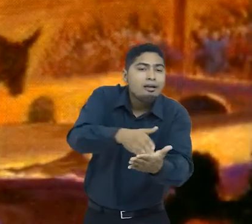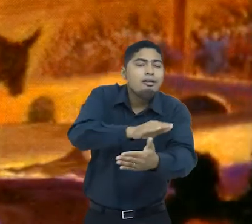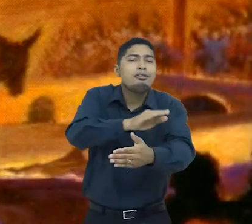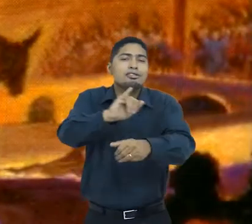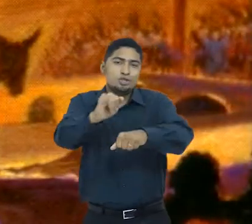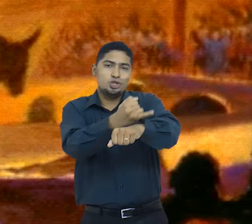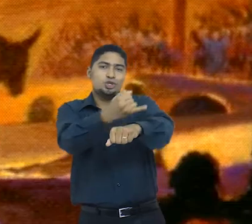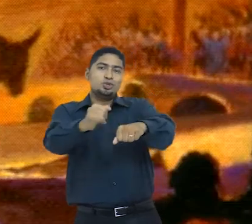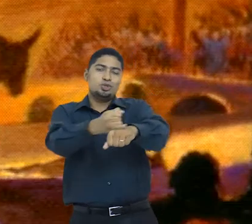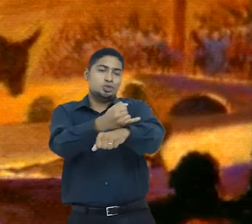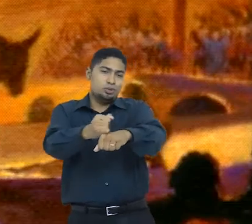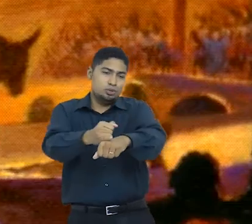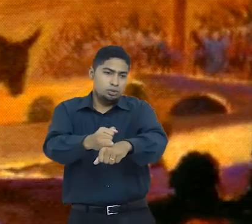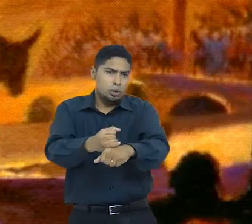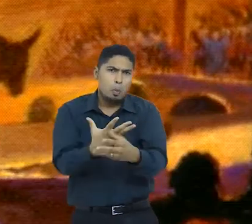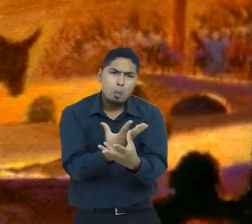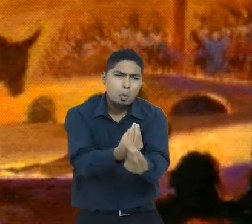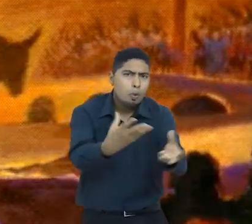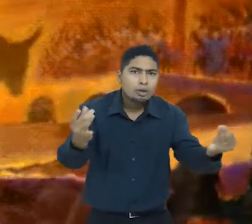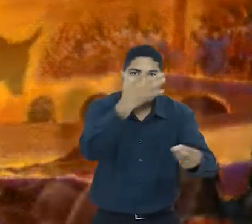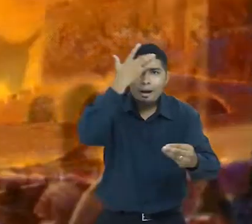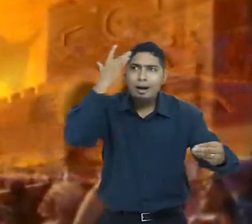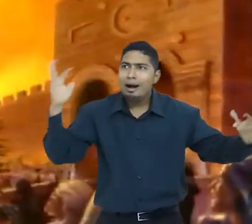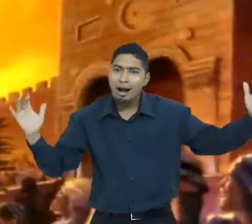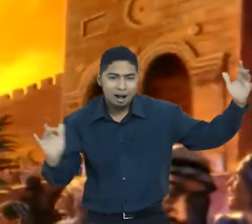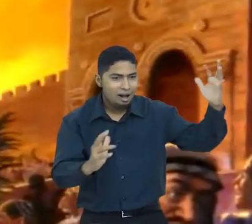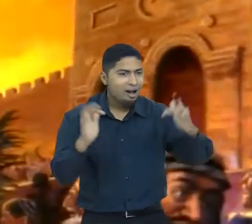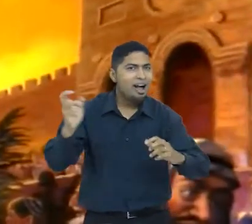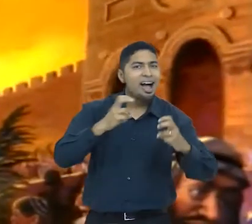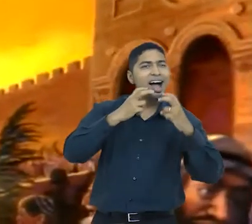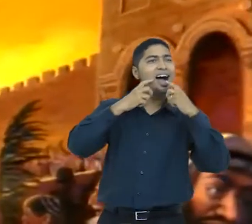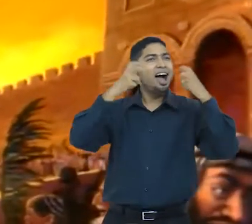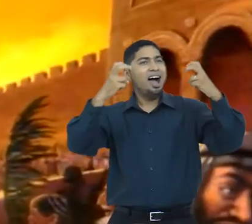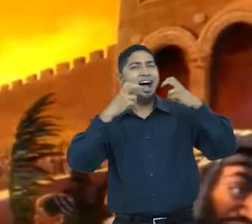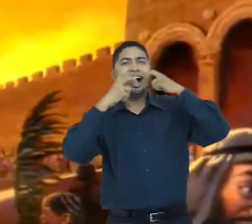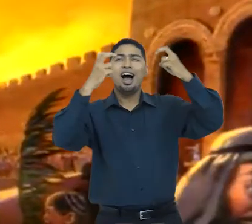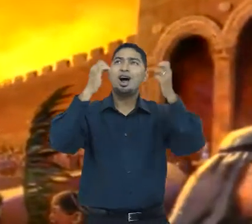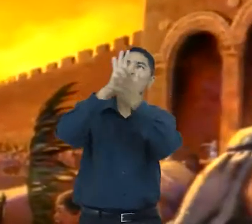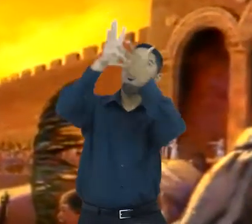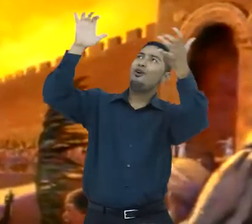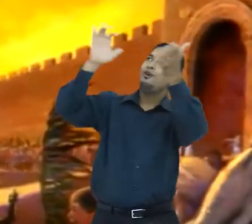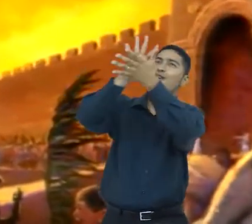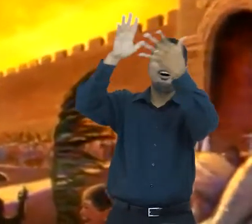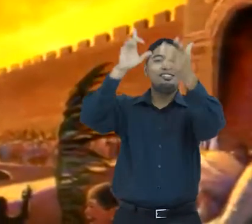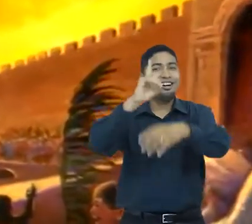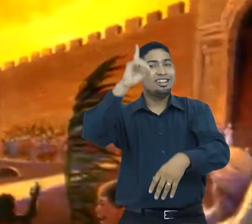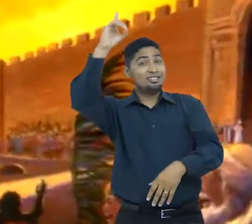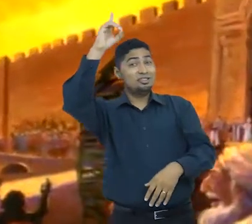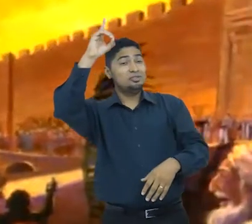rumou para Jerusalém. Uma grande multidão se juntou a ele. As pessoas se alegravam e em voz alta louvavam a Deus pelas